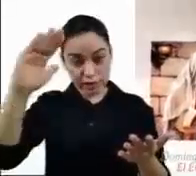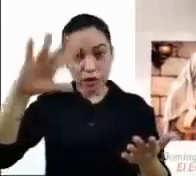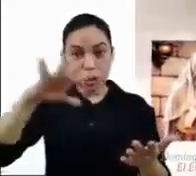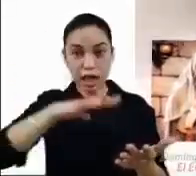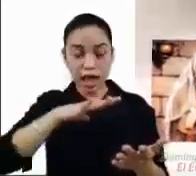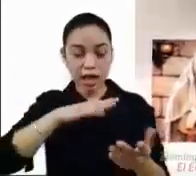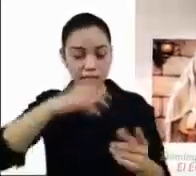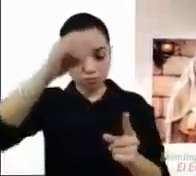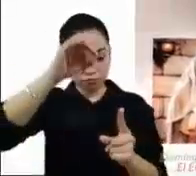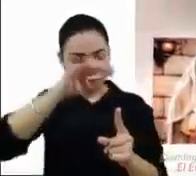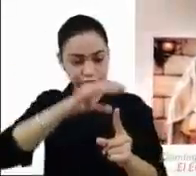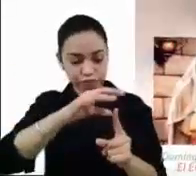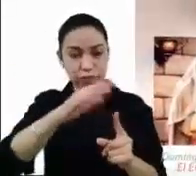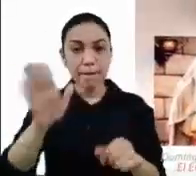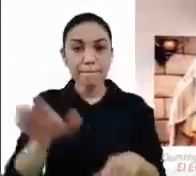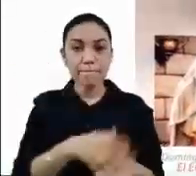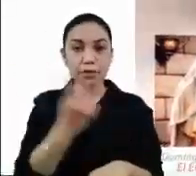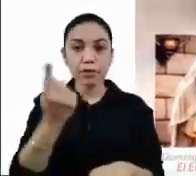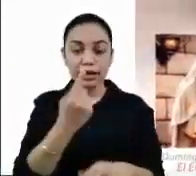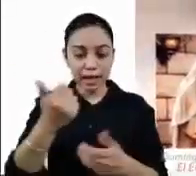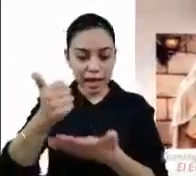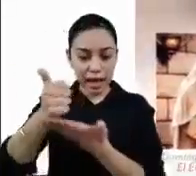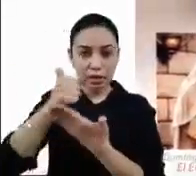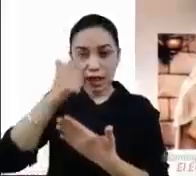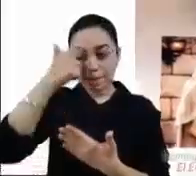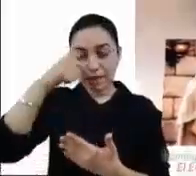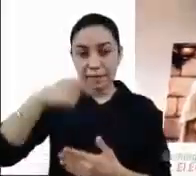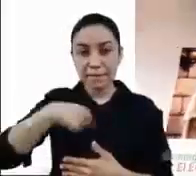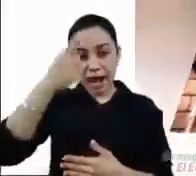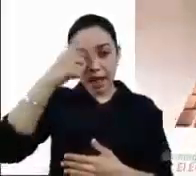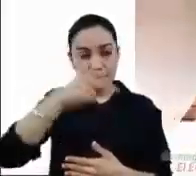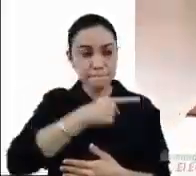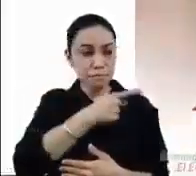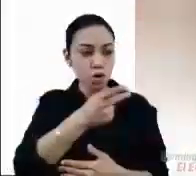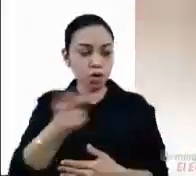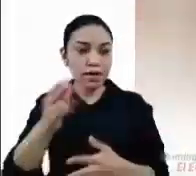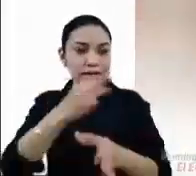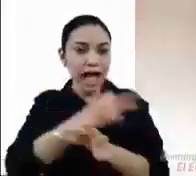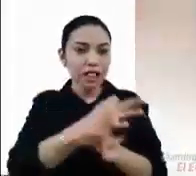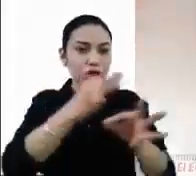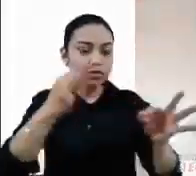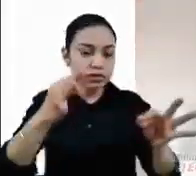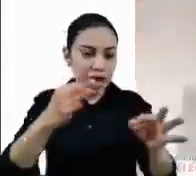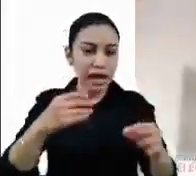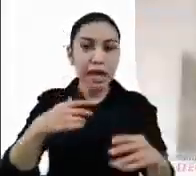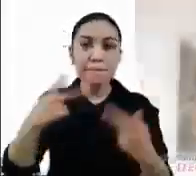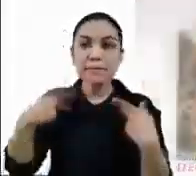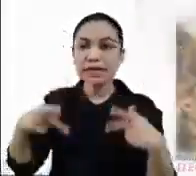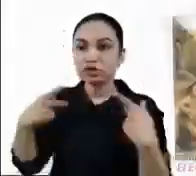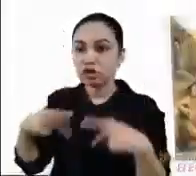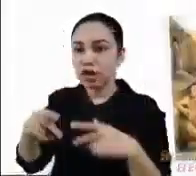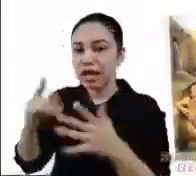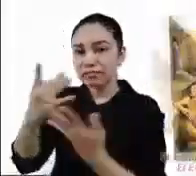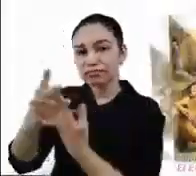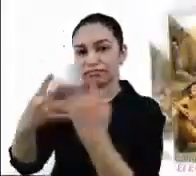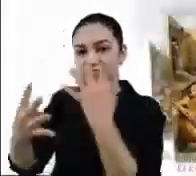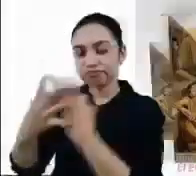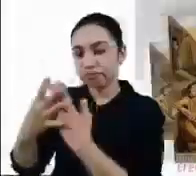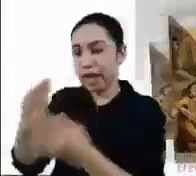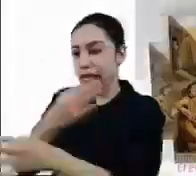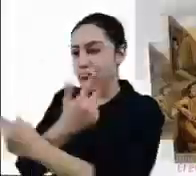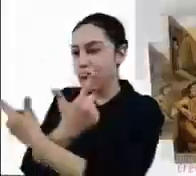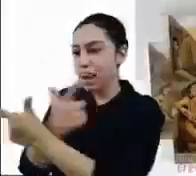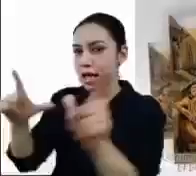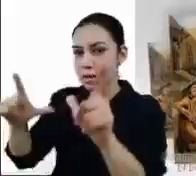pobres la buena nueva, para anunciar la liberación a los cautivos y la curación a los ciegos, para dar libertad a